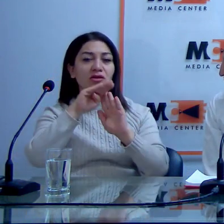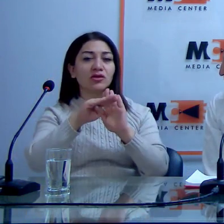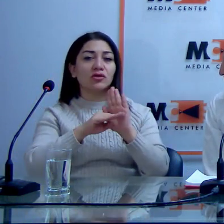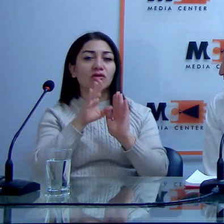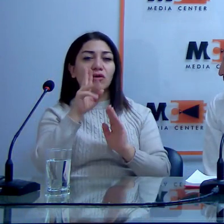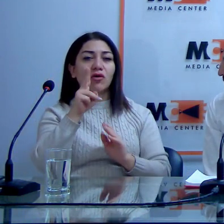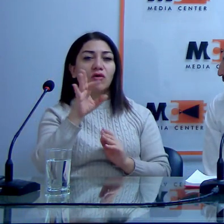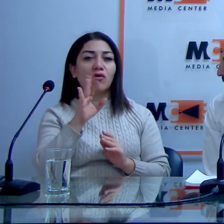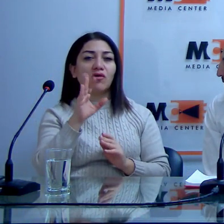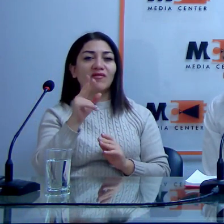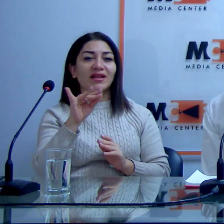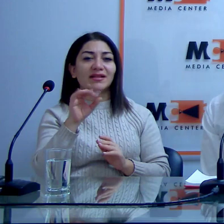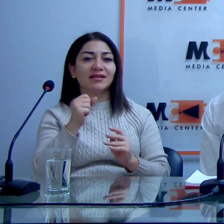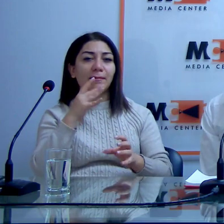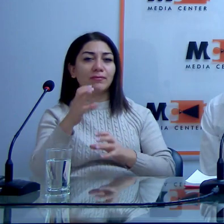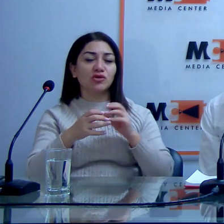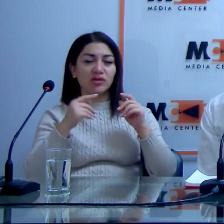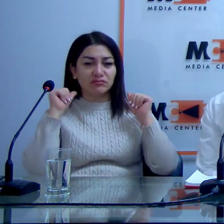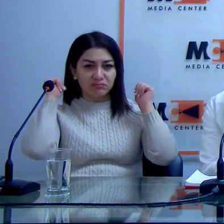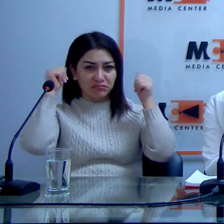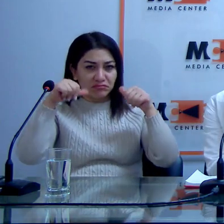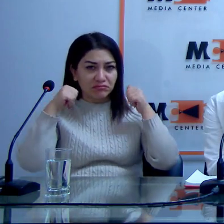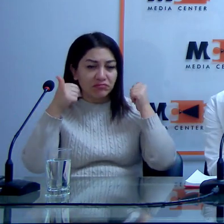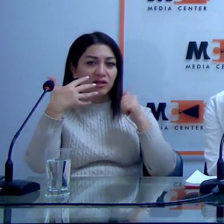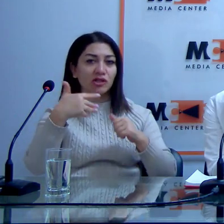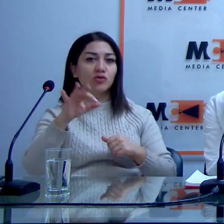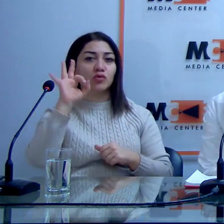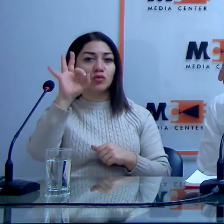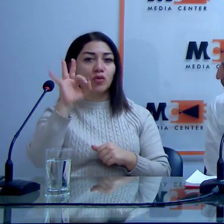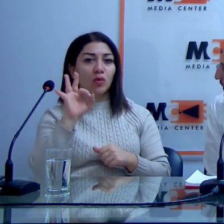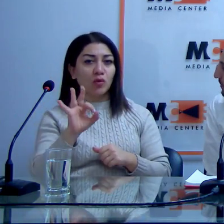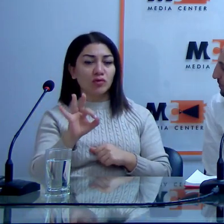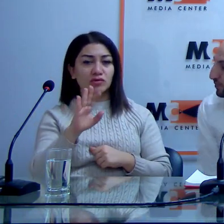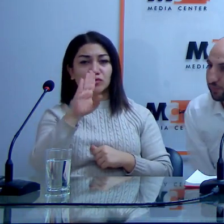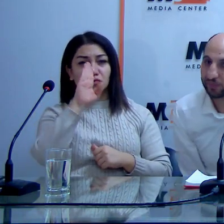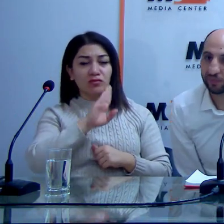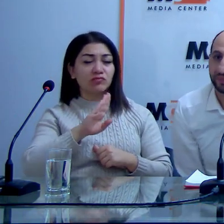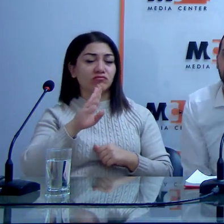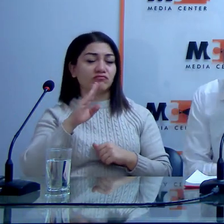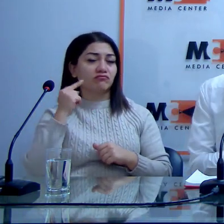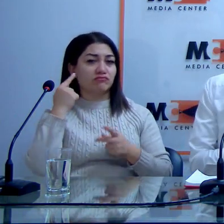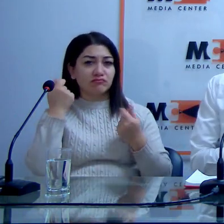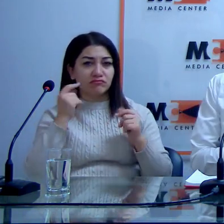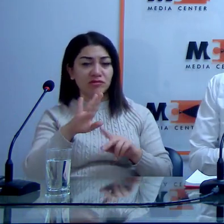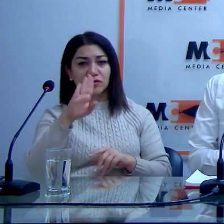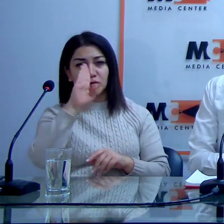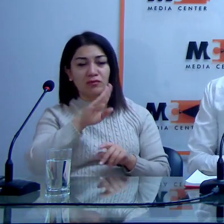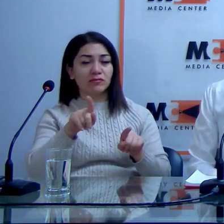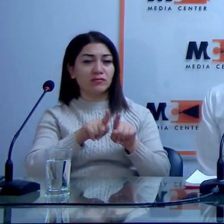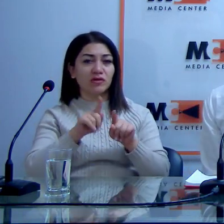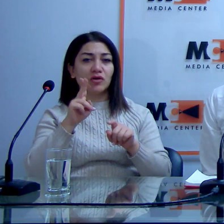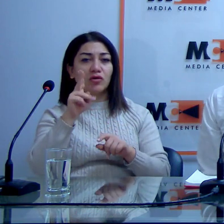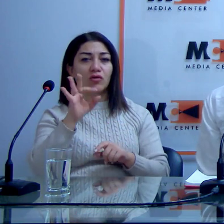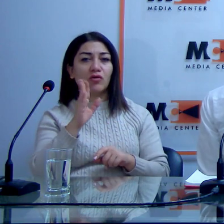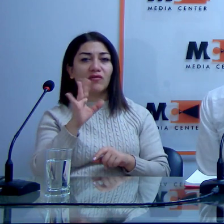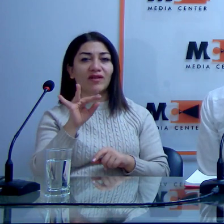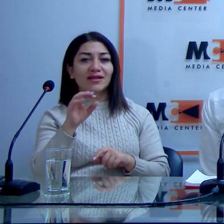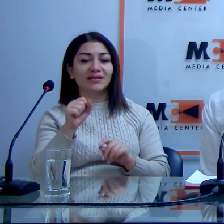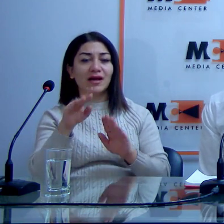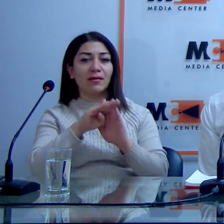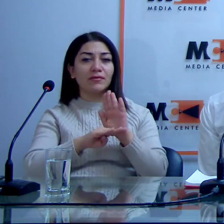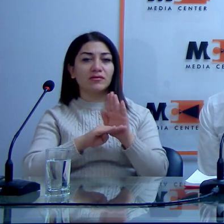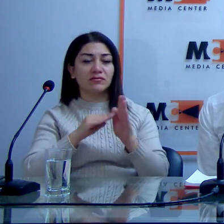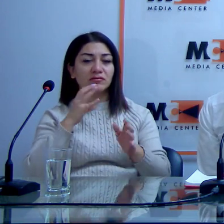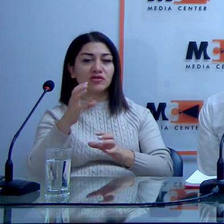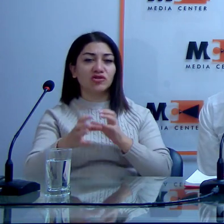մասին, միջազգային կոնվենցիայի մասին, եւ 50%-ը էլի երբևէ չի լսել թույլ լսող անձանց։ Այստեղ էլ,